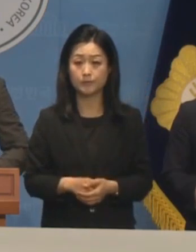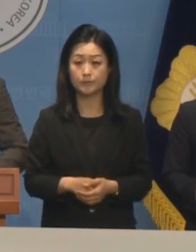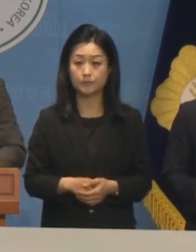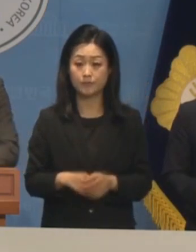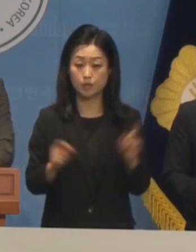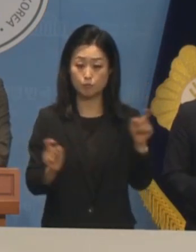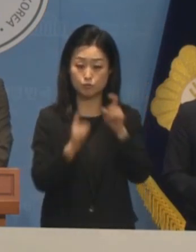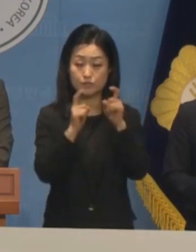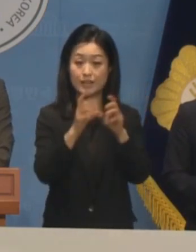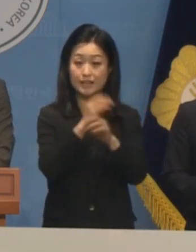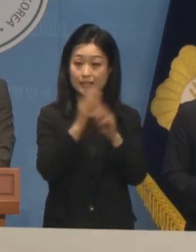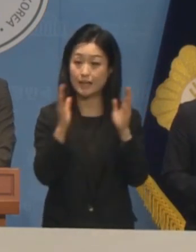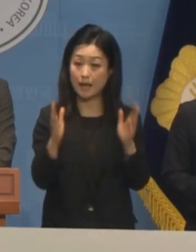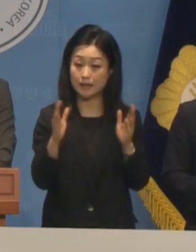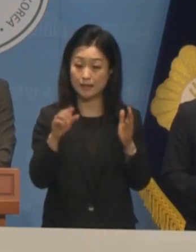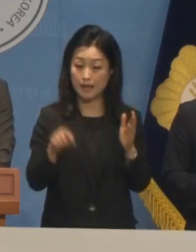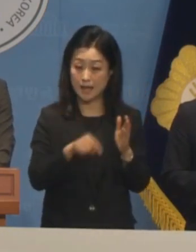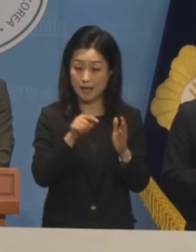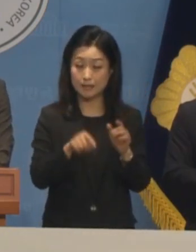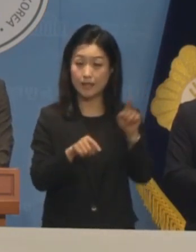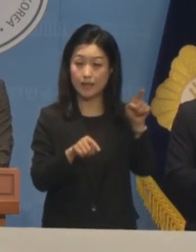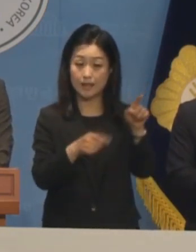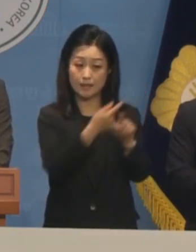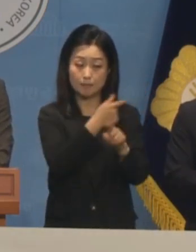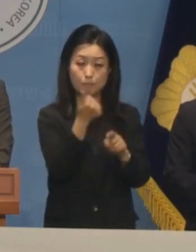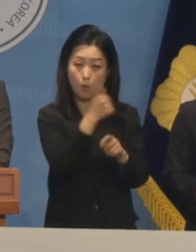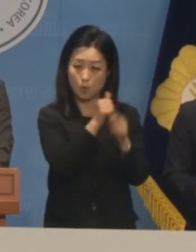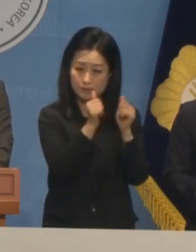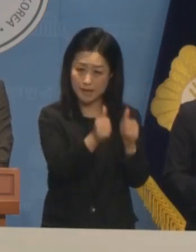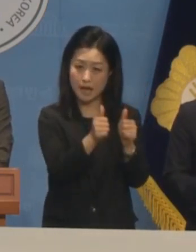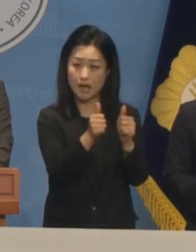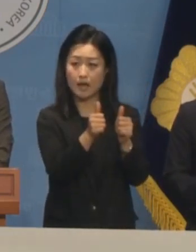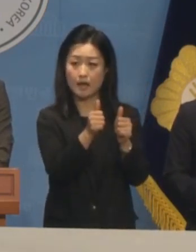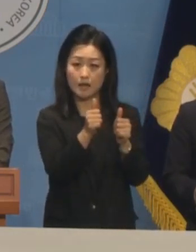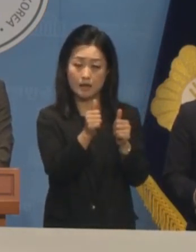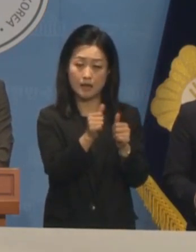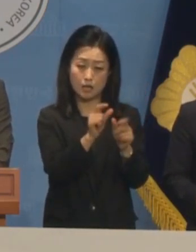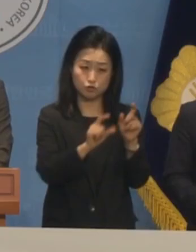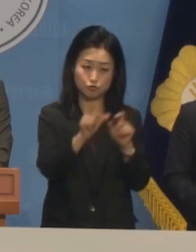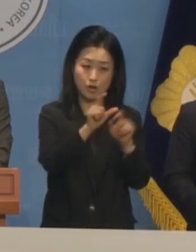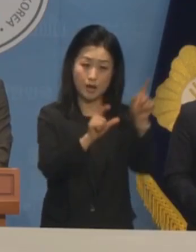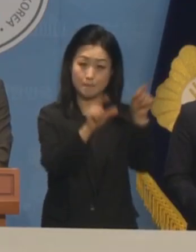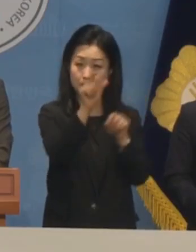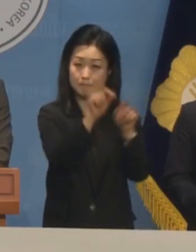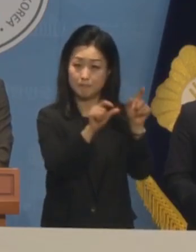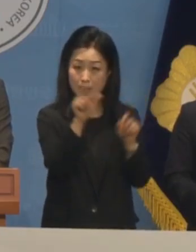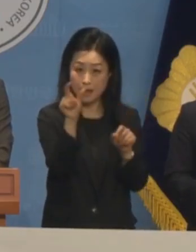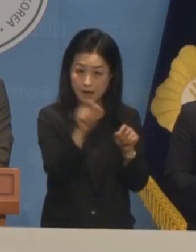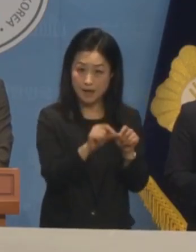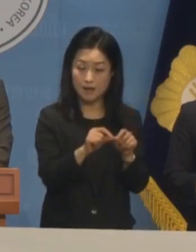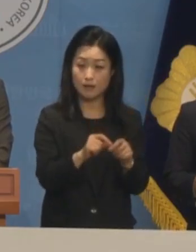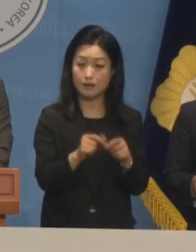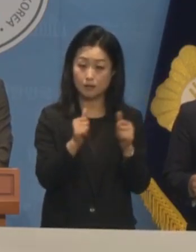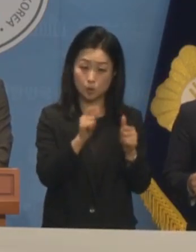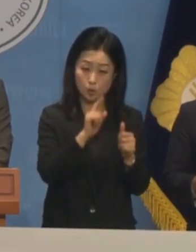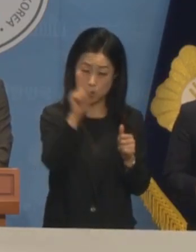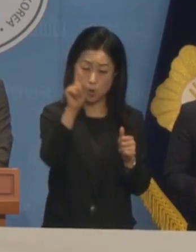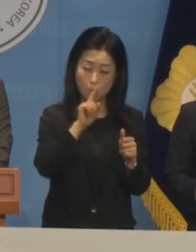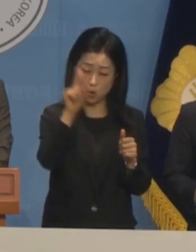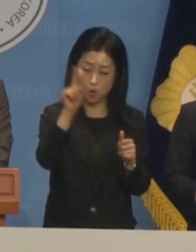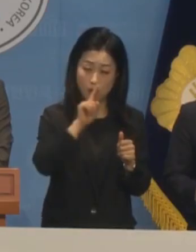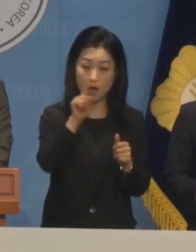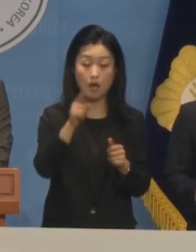분쟁 기간 동안 상대 기업은 대형 로펌과 정관 변호사를 추가 선임하여 수십 건의 소송을 이어오고